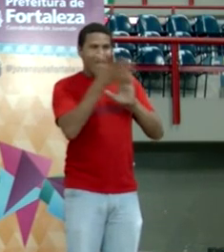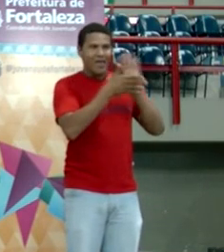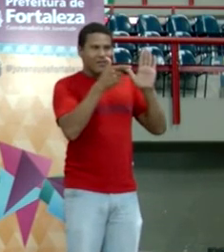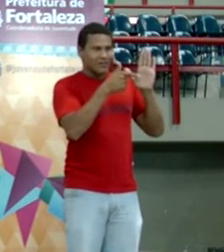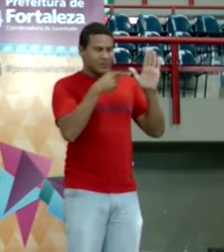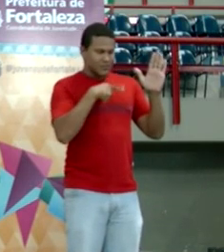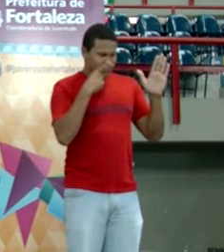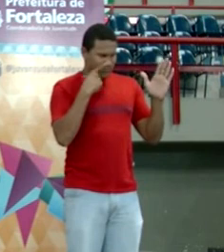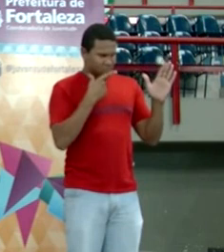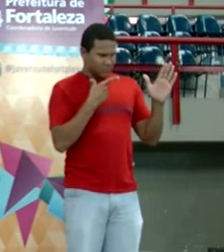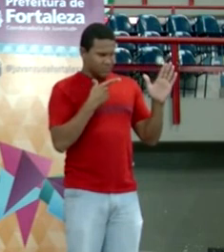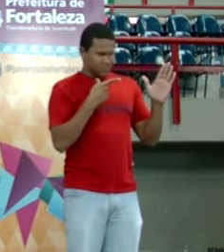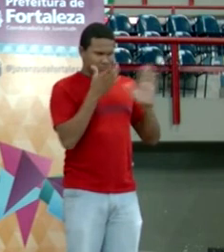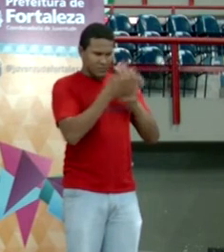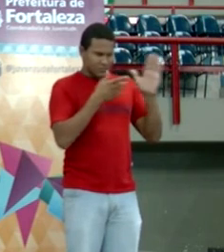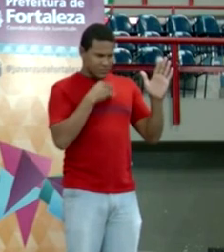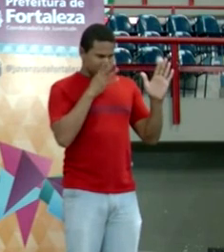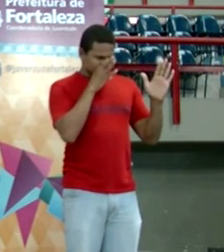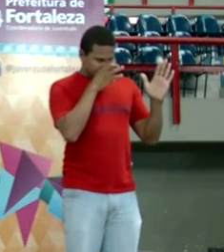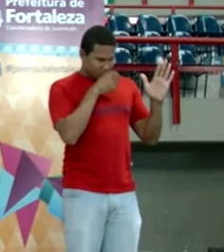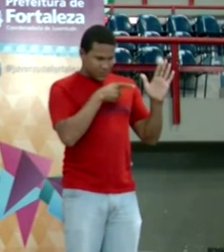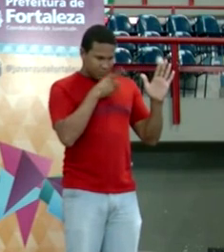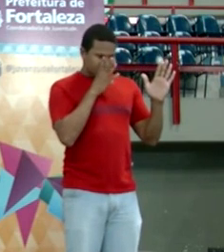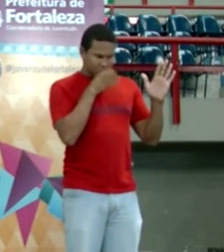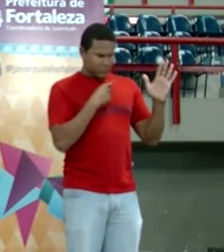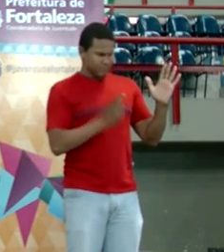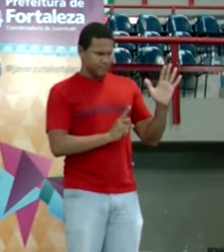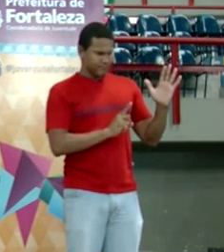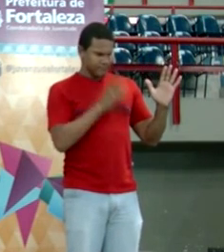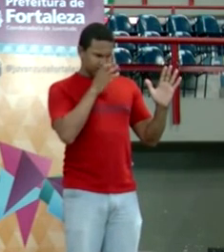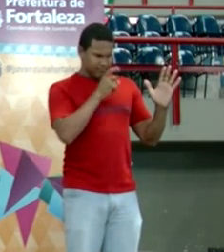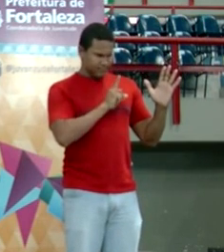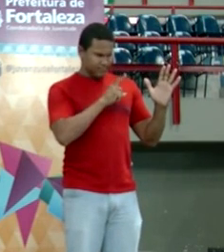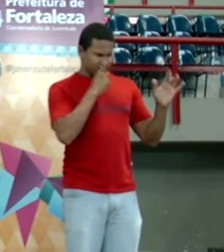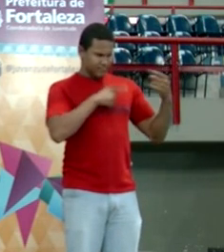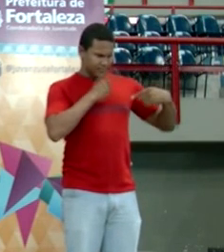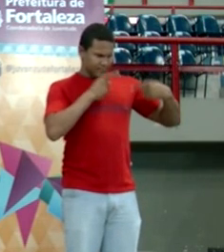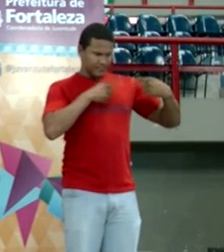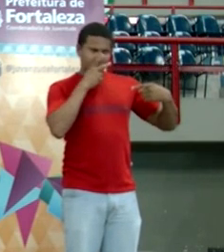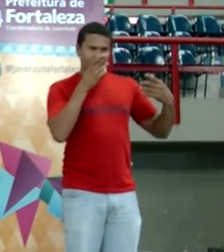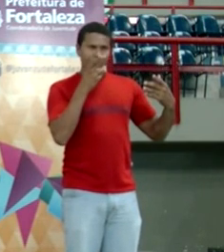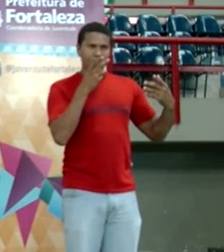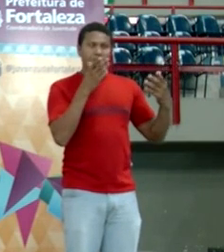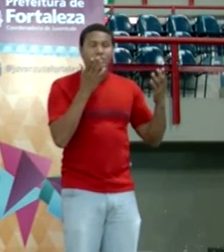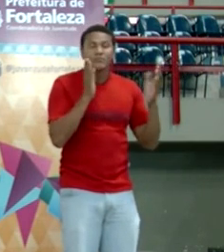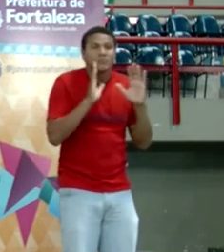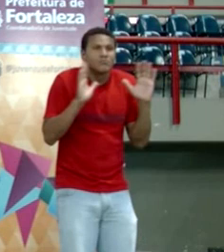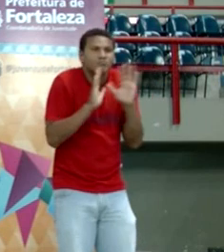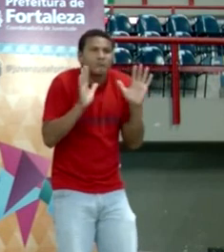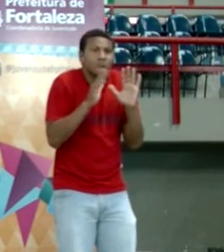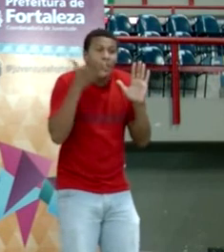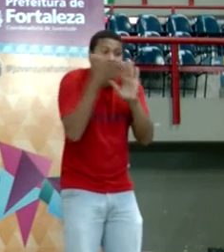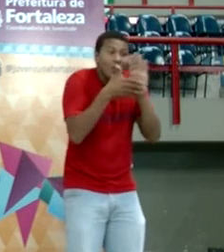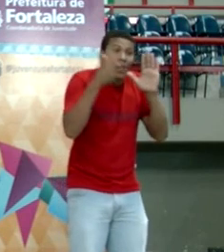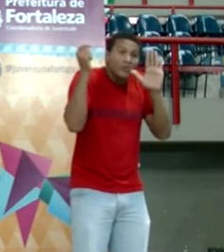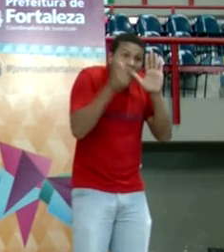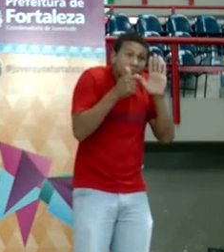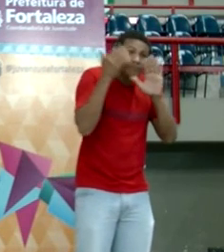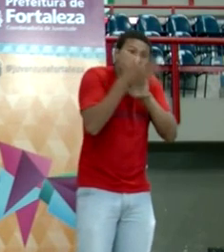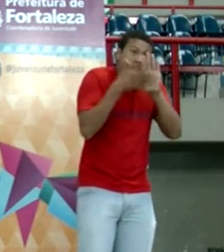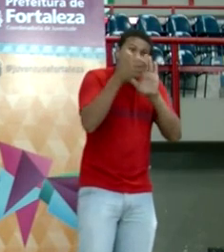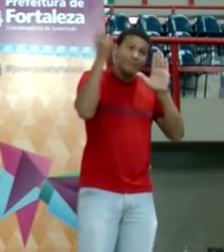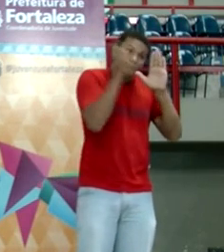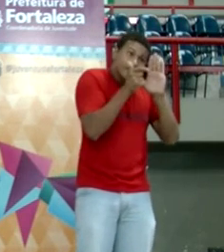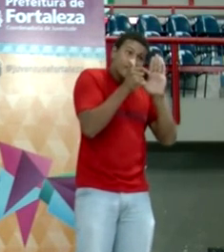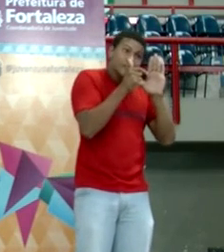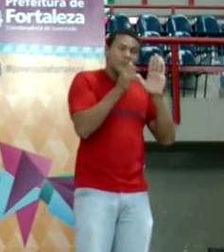fica querendo teimar com o texto. Não pode fazer isso. Se for a respeito do texto, não interessa que você saiba. É o que o texto está